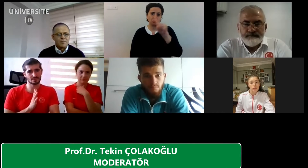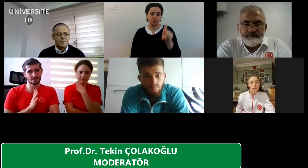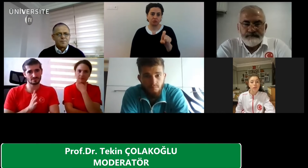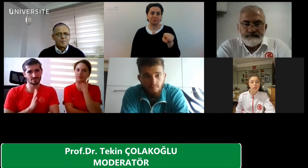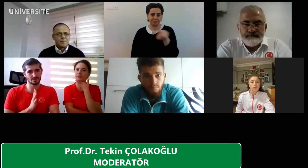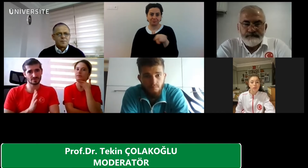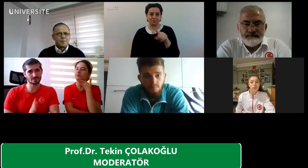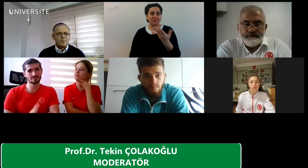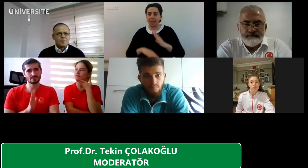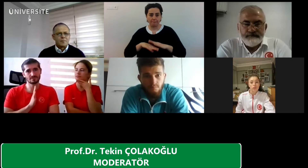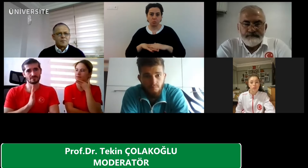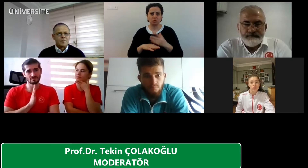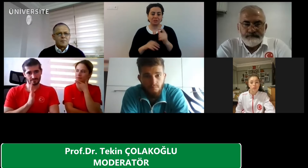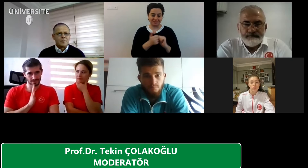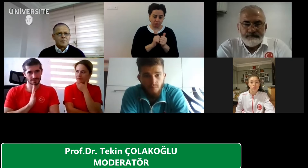sormak istiyorum.